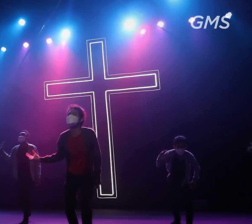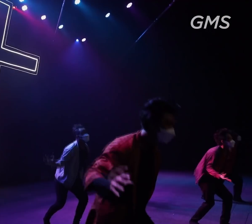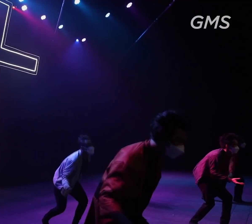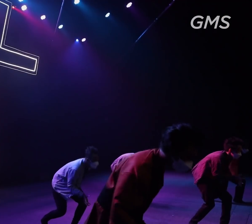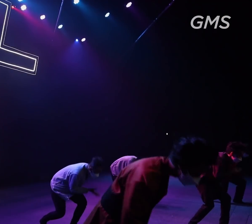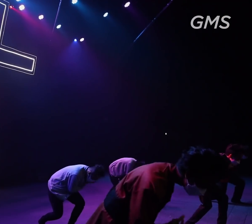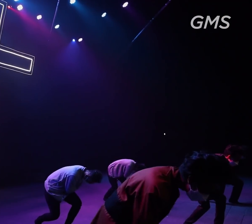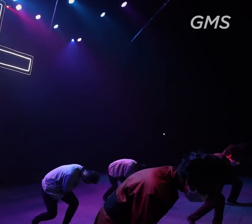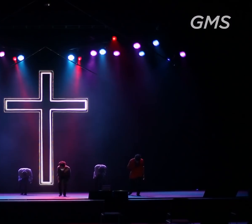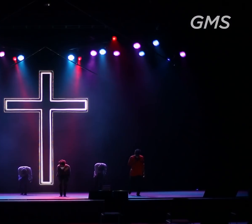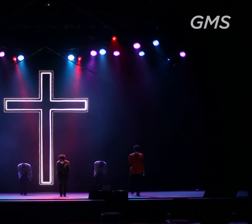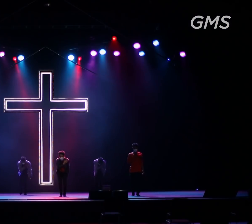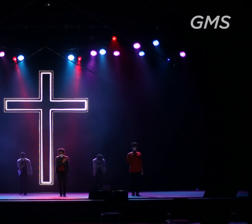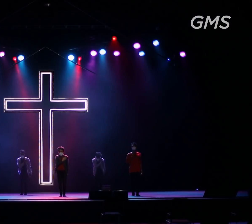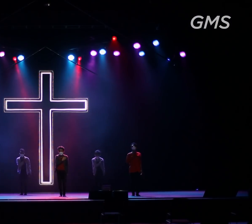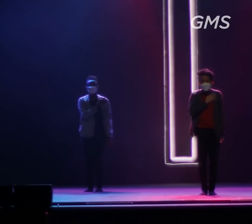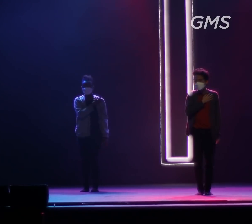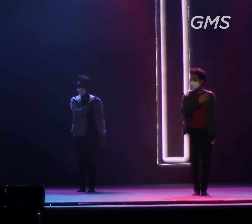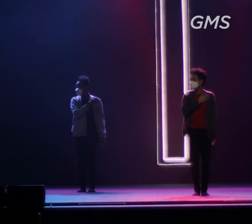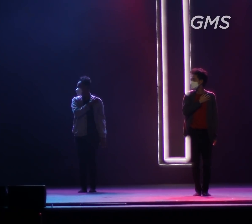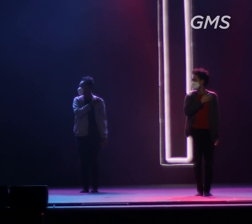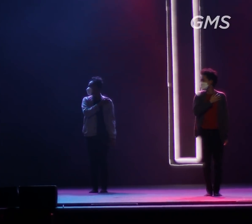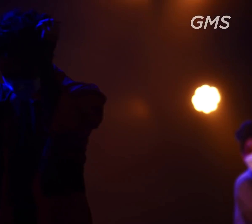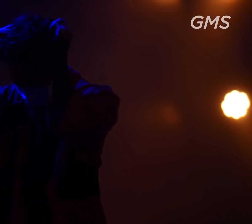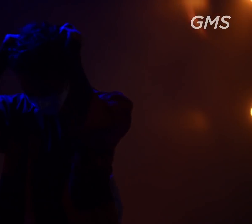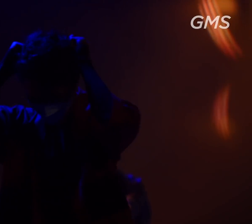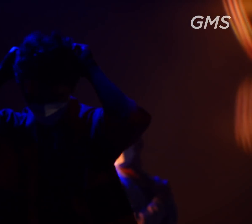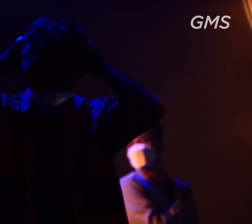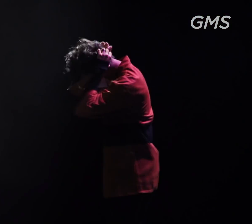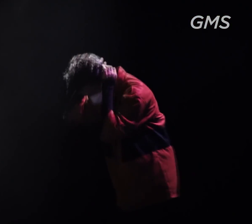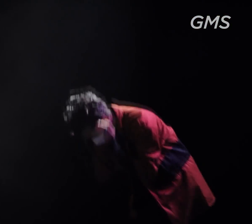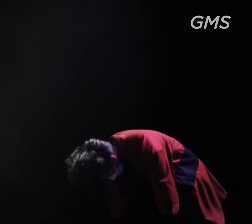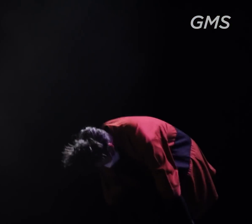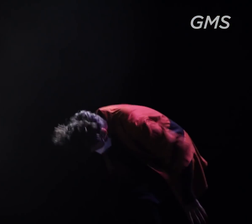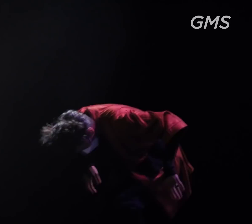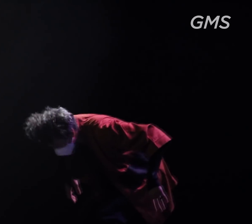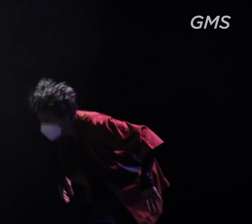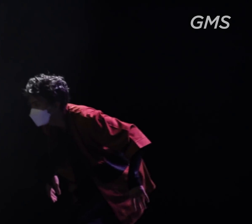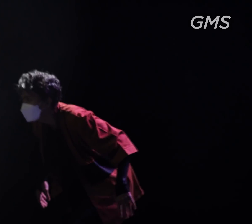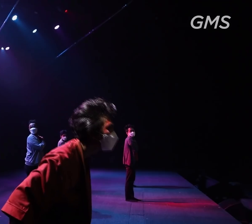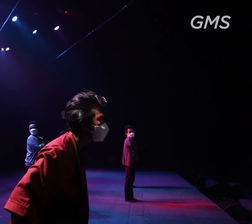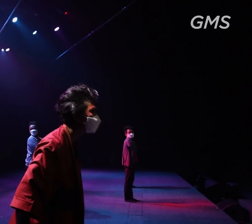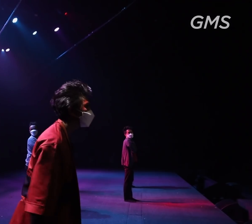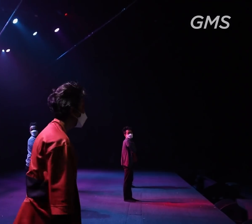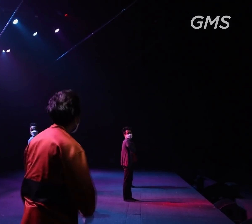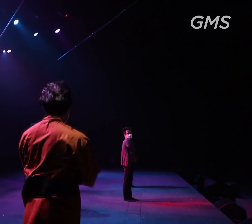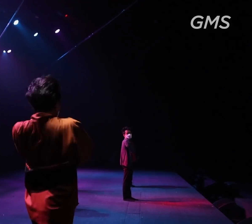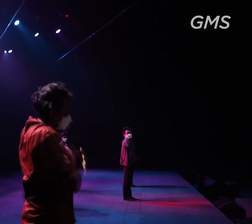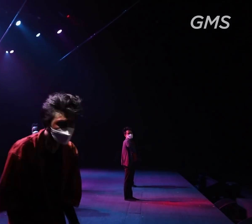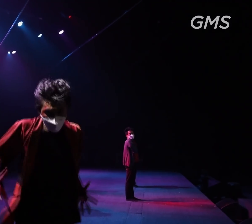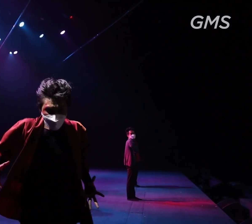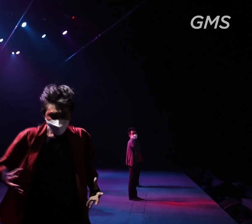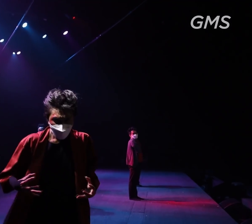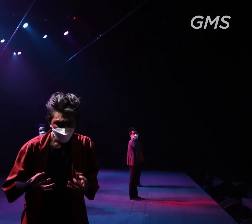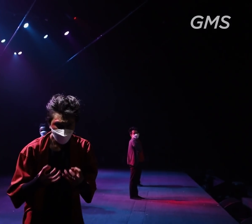Ele foi quem escolheu dar a vida